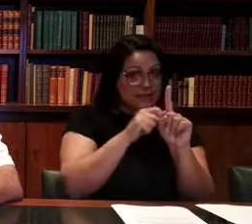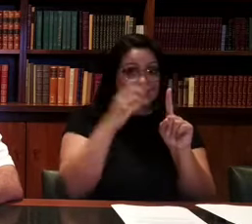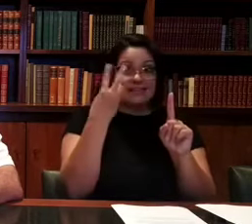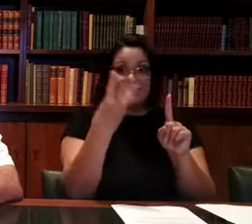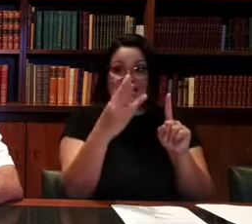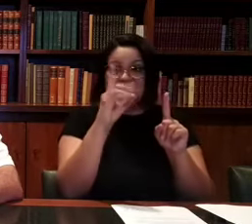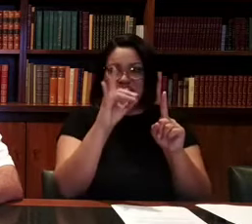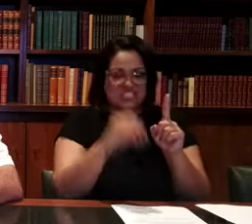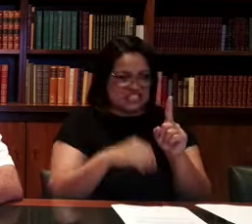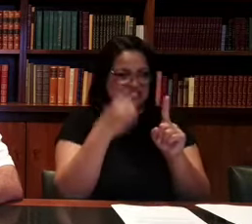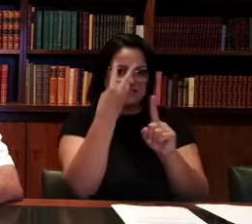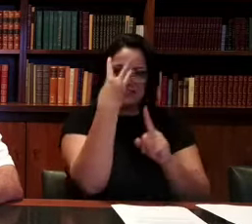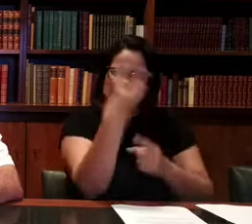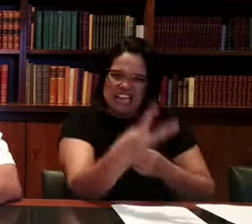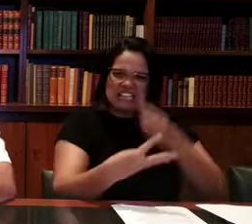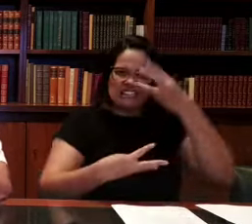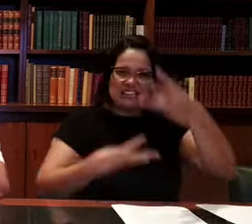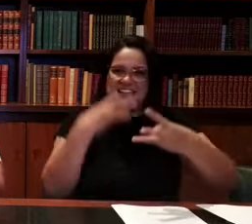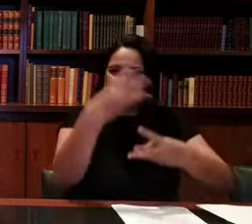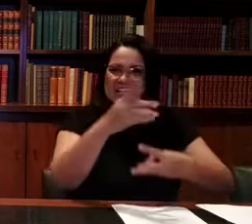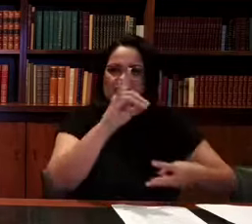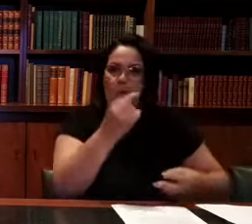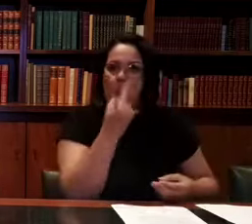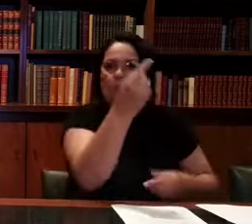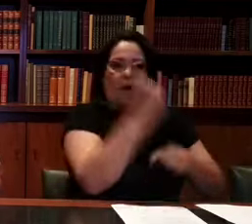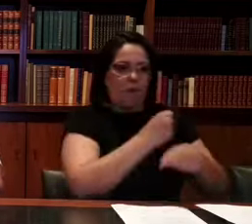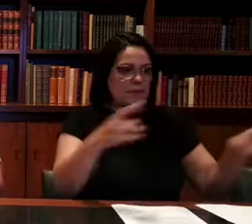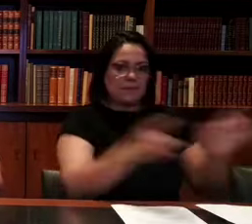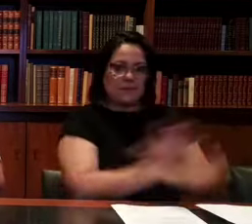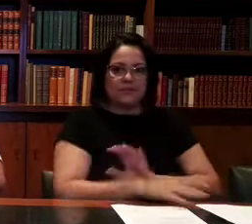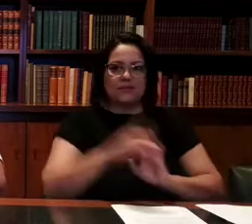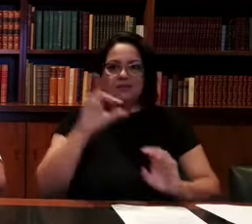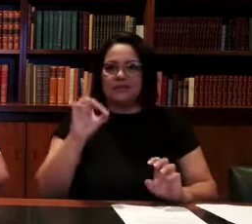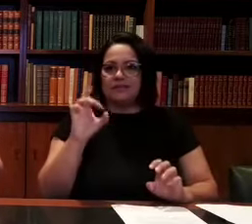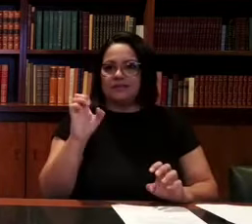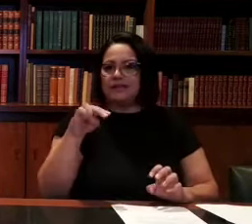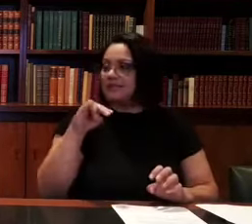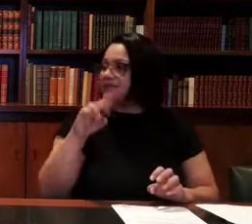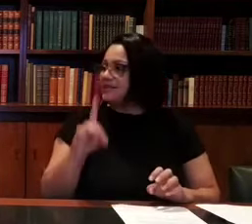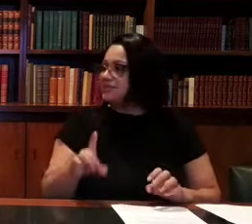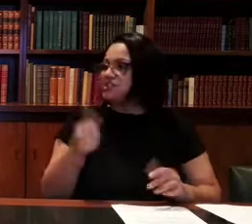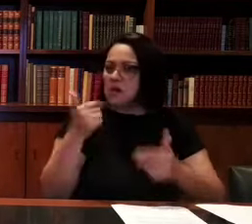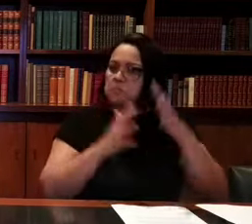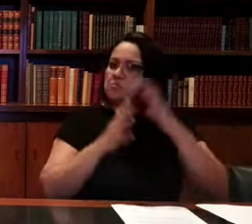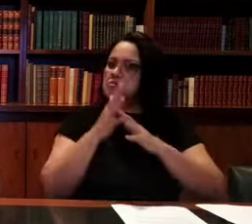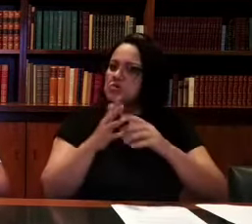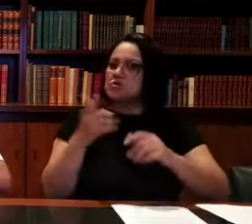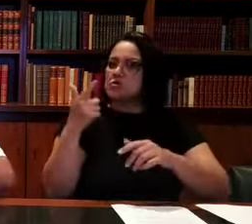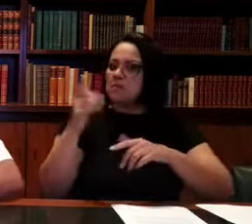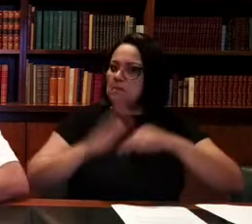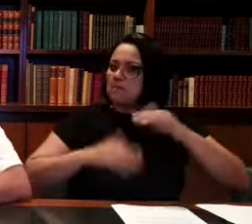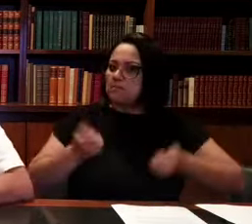três dias então os pronomes estão andando muito bem renite já tá virando um dia por meio de produção